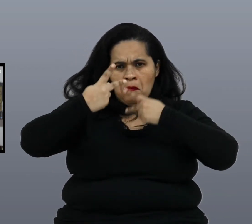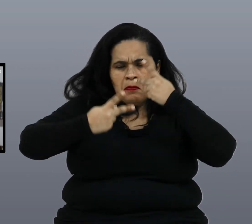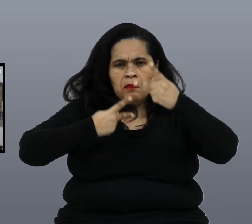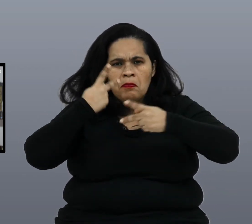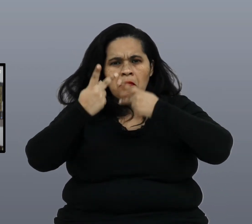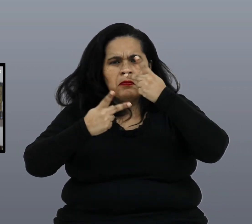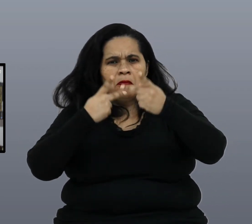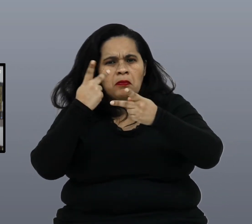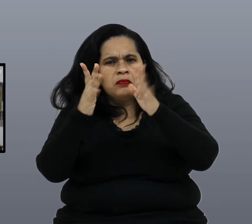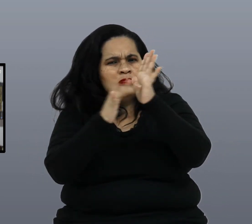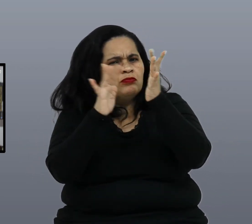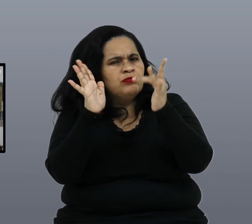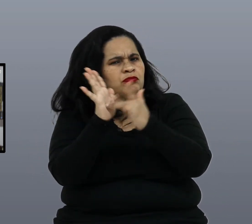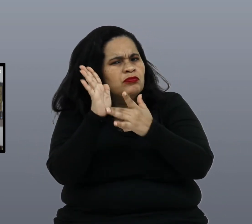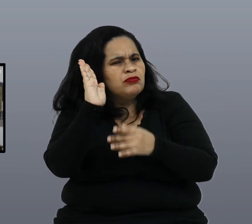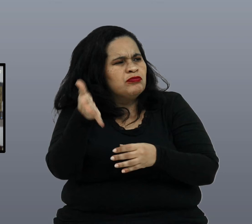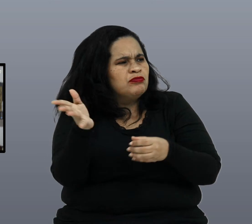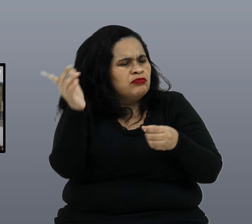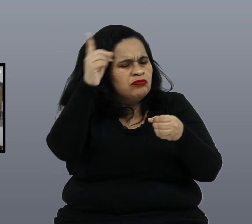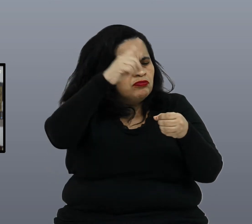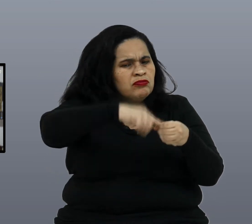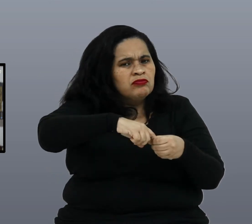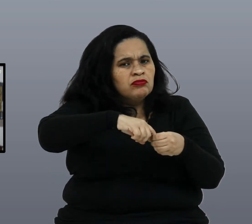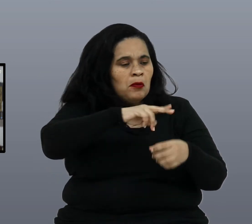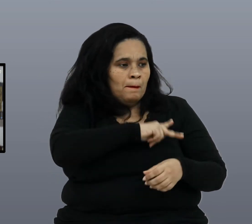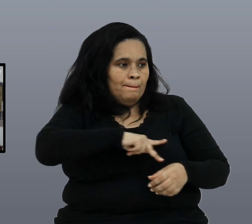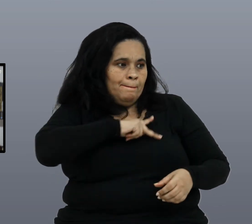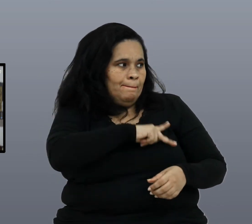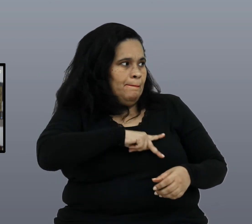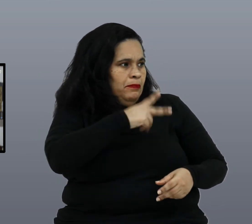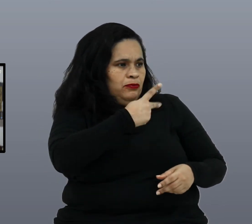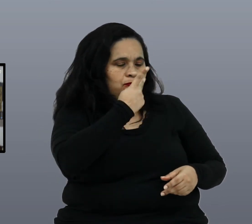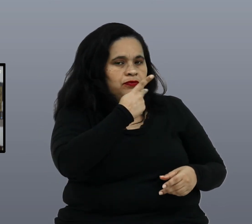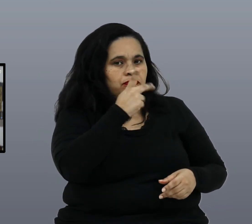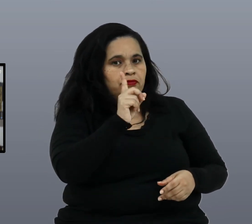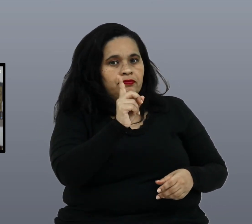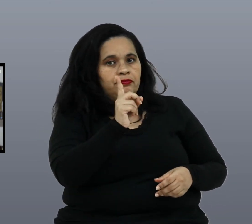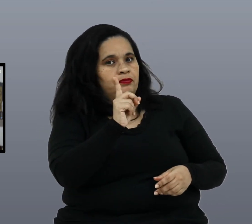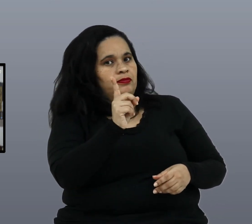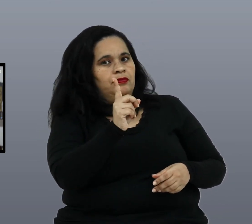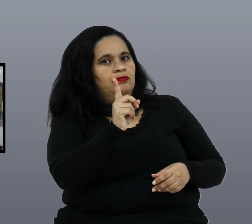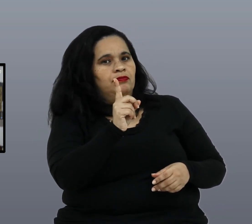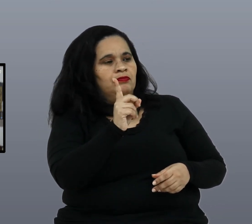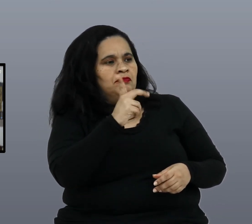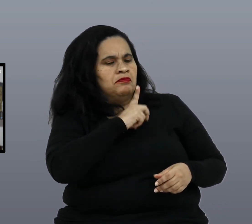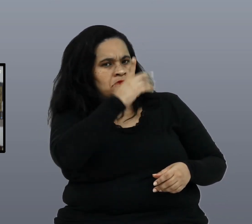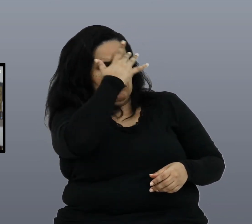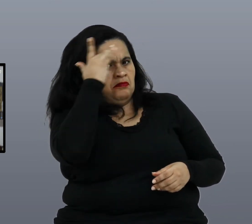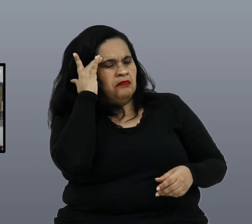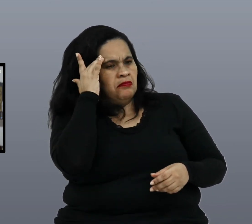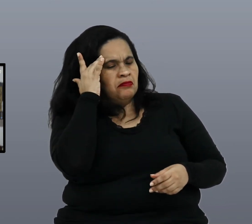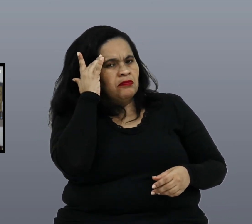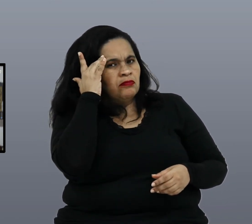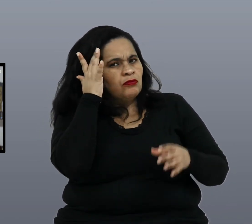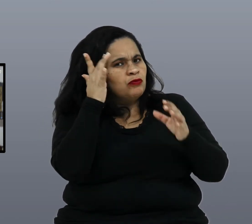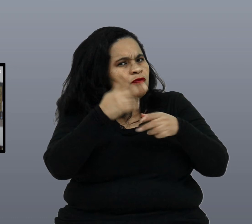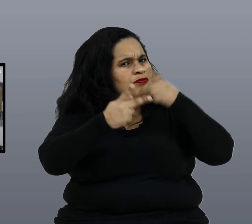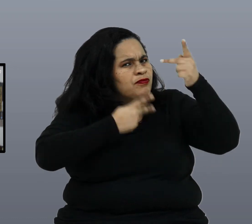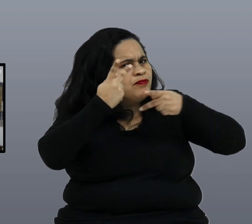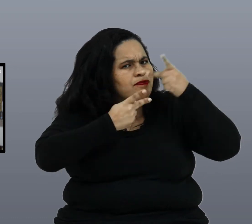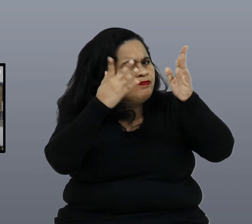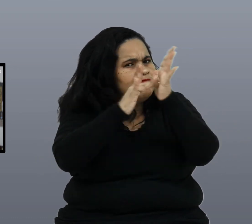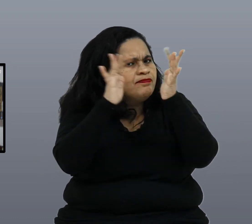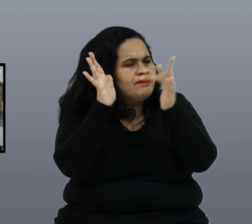achando que Jesus já tinha voltado. E aí Paulo diz, olha, que ninguém engane vocês. Tem gente que está dizendo que Jesus já voltou. Jesus não voltou.